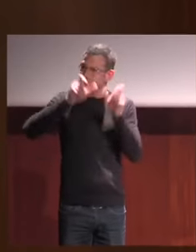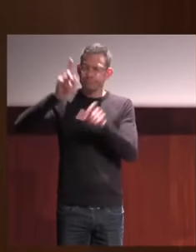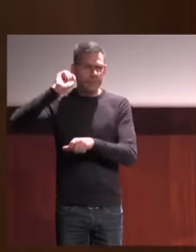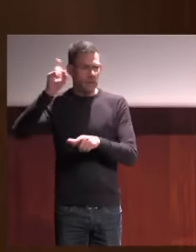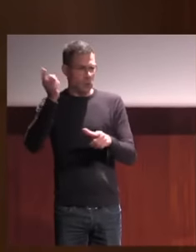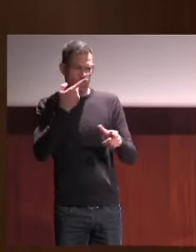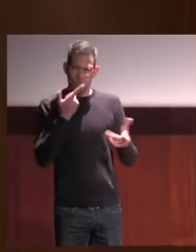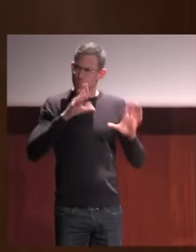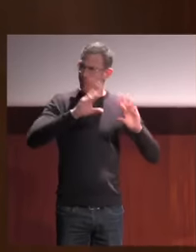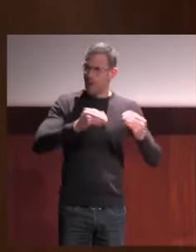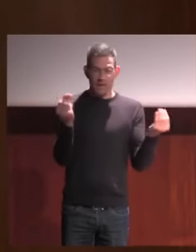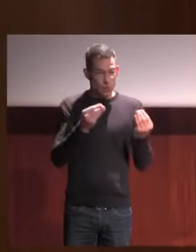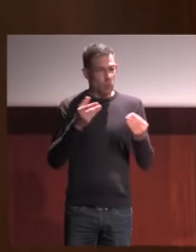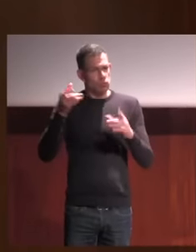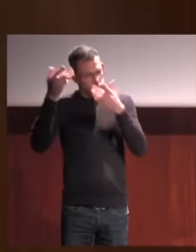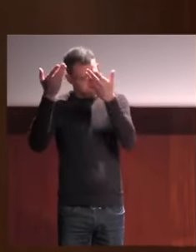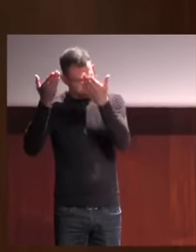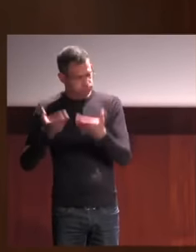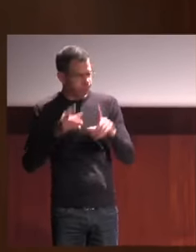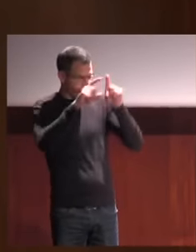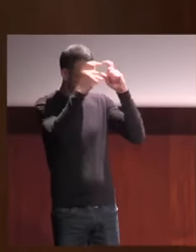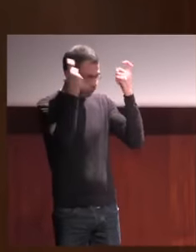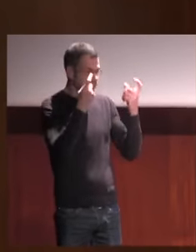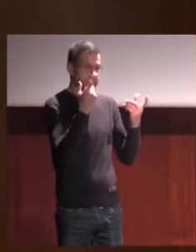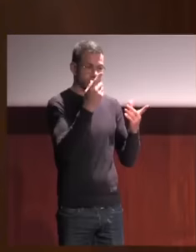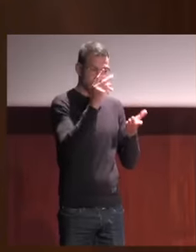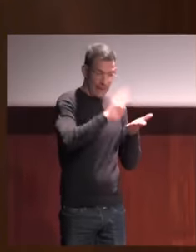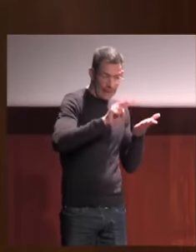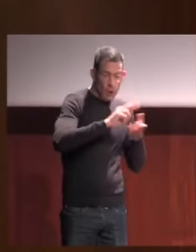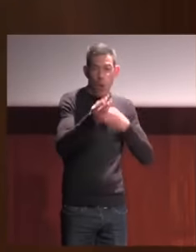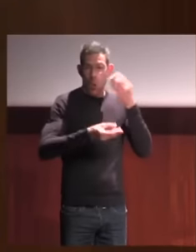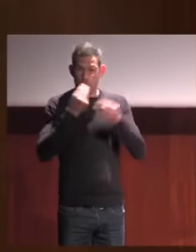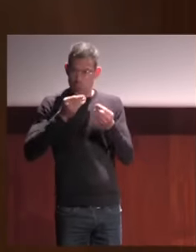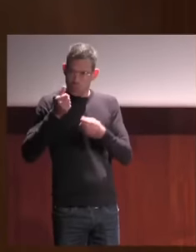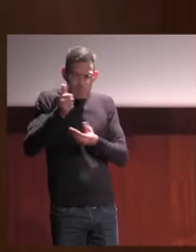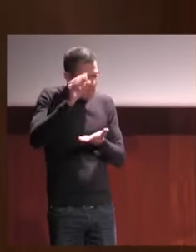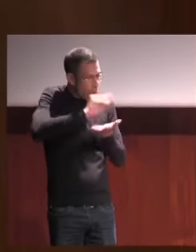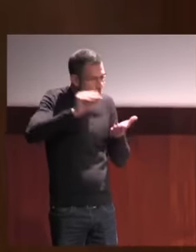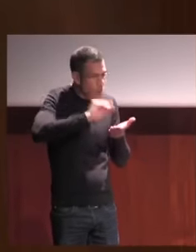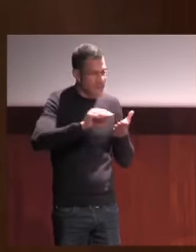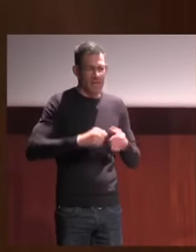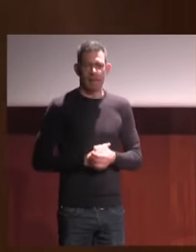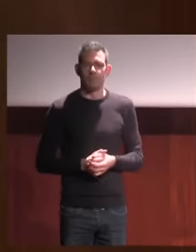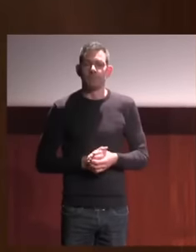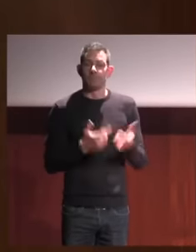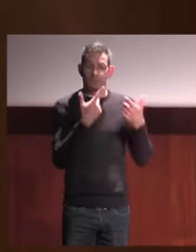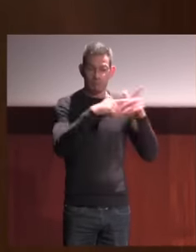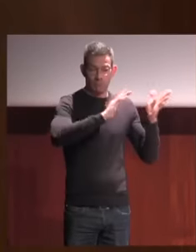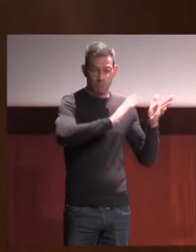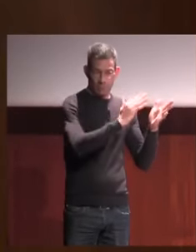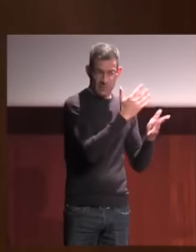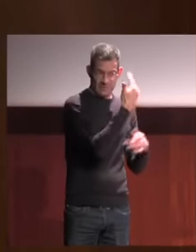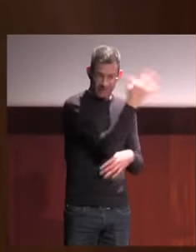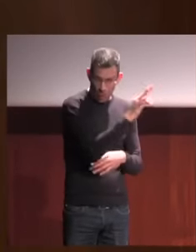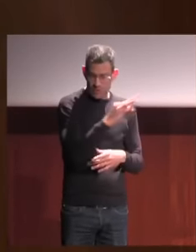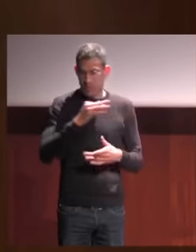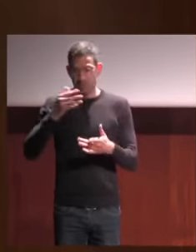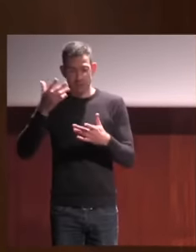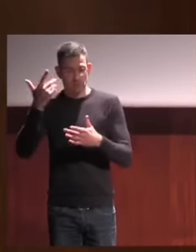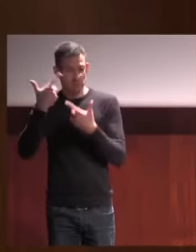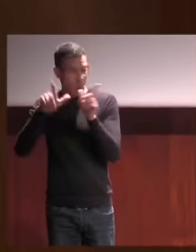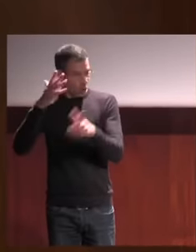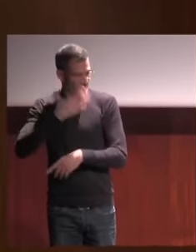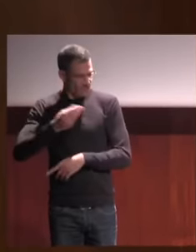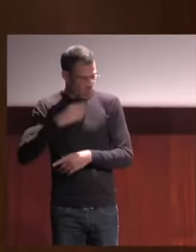lecteur et auteur, les rapports entre la langue des signes française et la langue française sur le temps long, ou